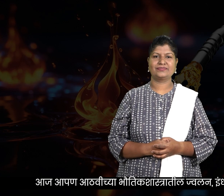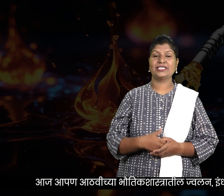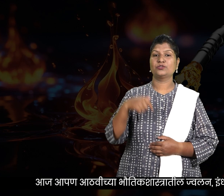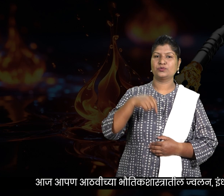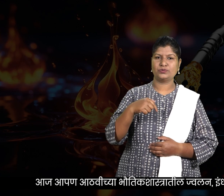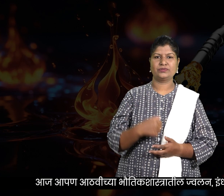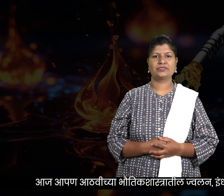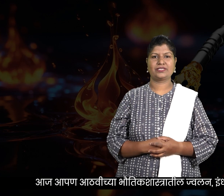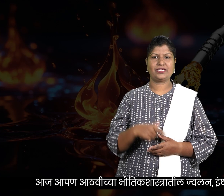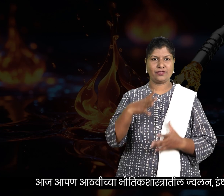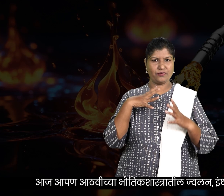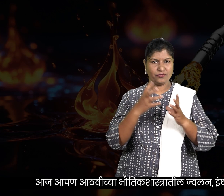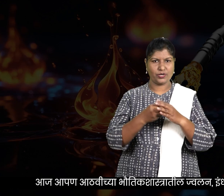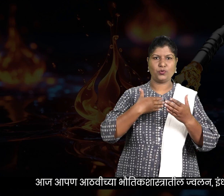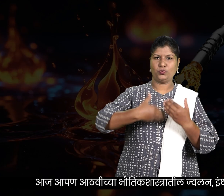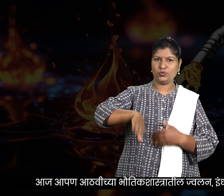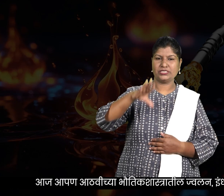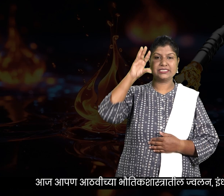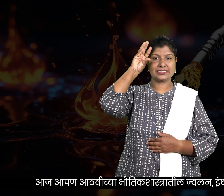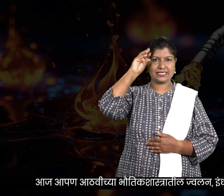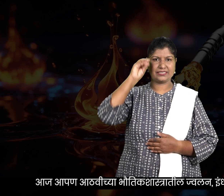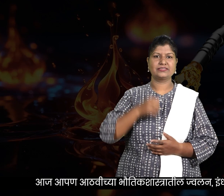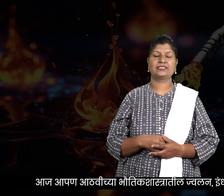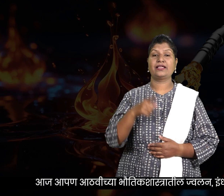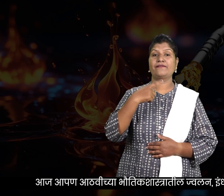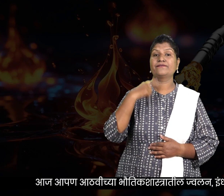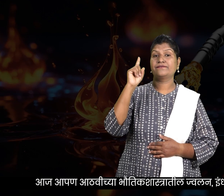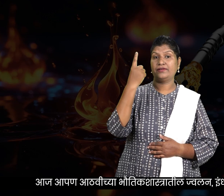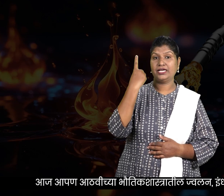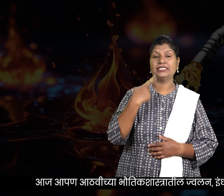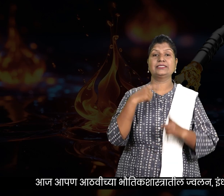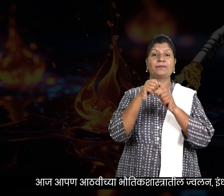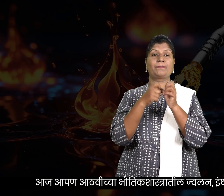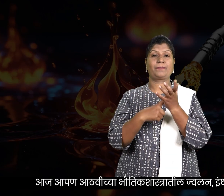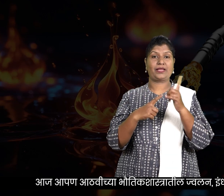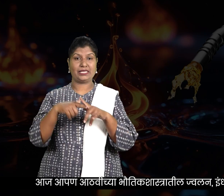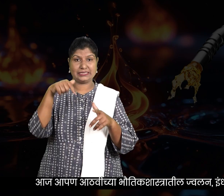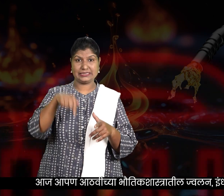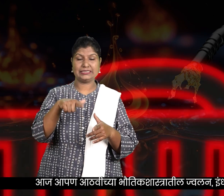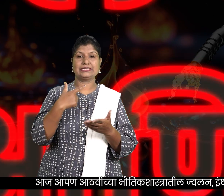आज आपण 8वीच्या भौतिकशास्त्रातील ज्वलन, इंधन आणि ज्वाला या